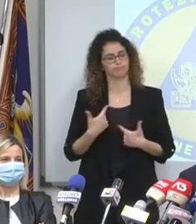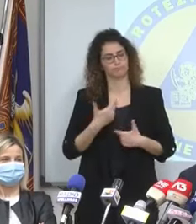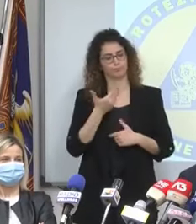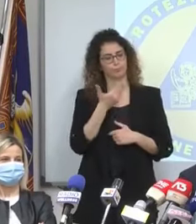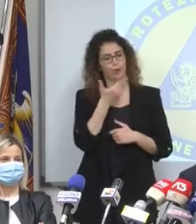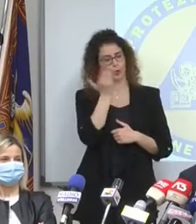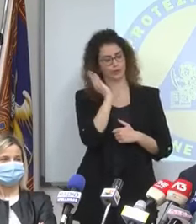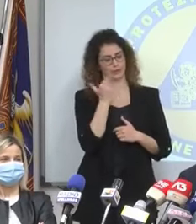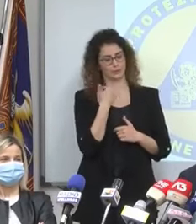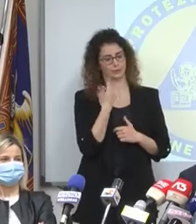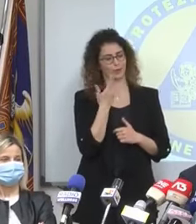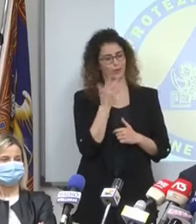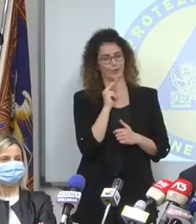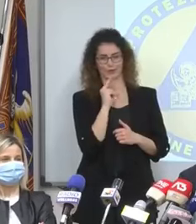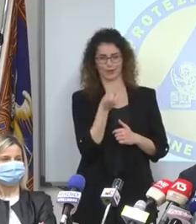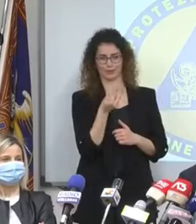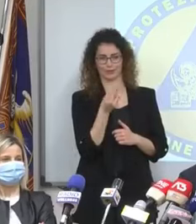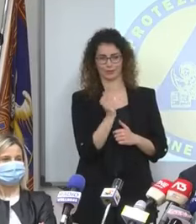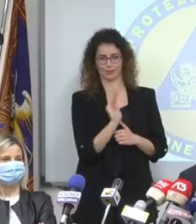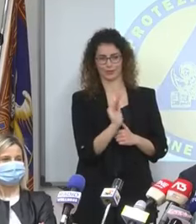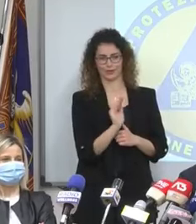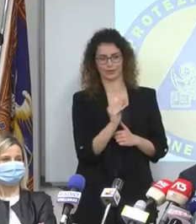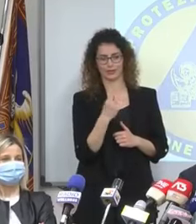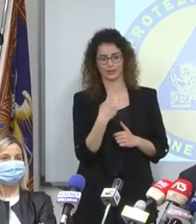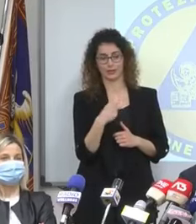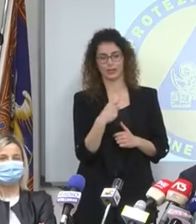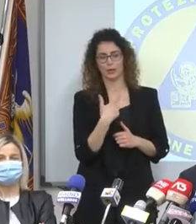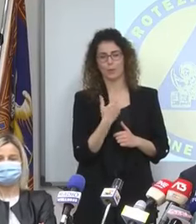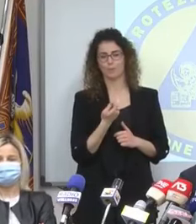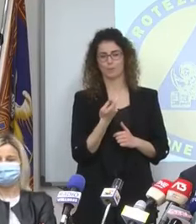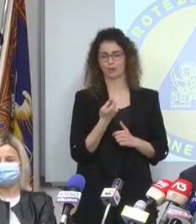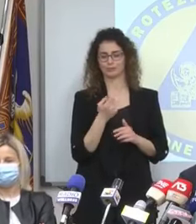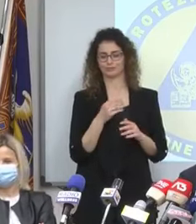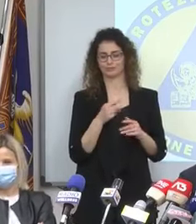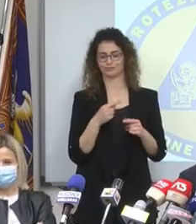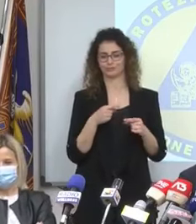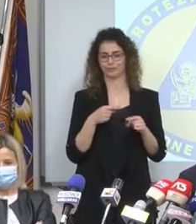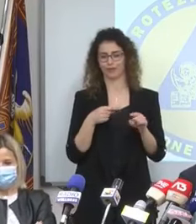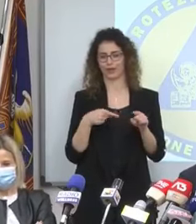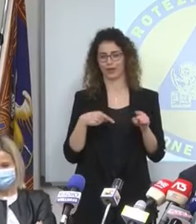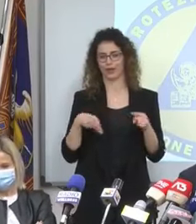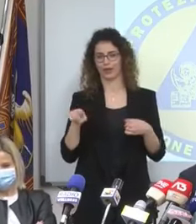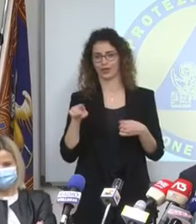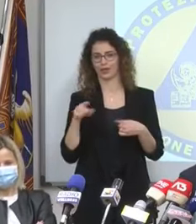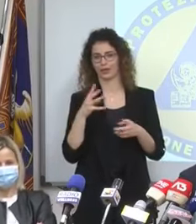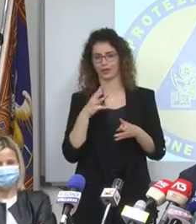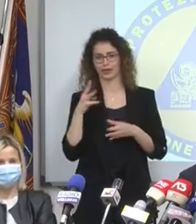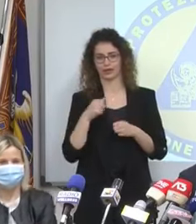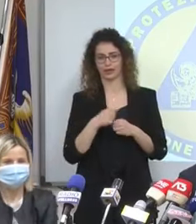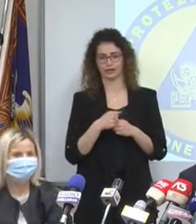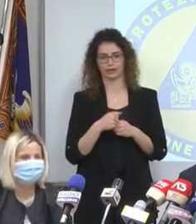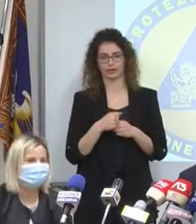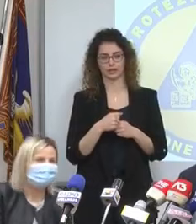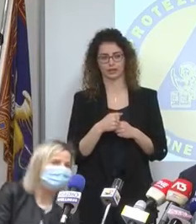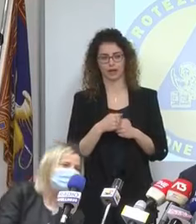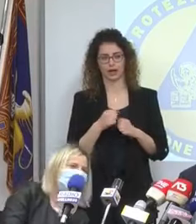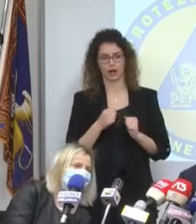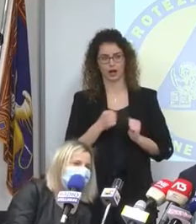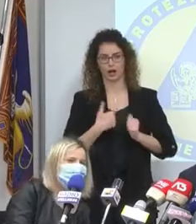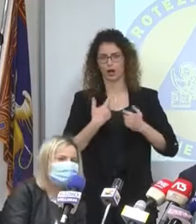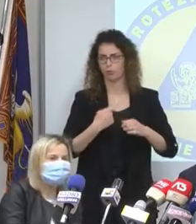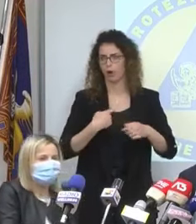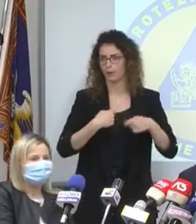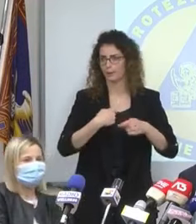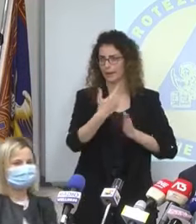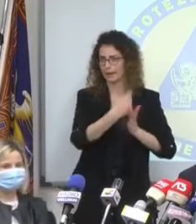Francamente la sua risposta però è stata un po' elogiva. Perché? Perché insomma, neanche poteva fare la spesa tra una lista della roba